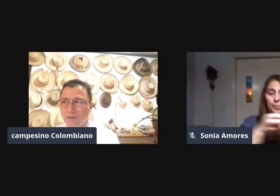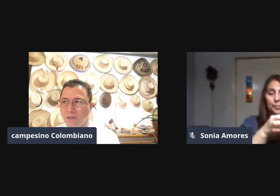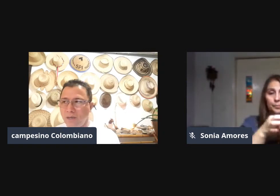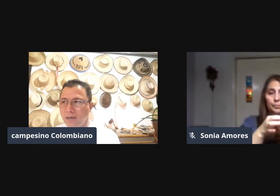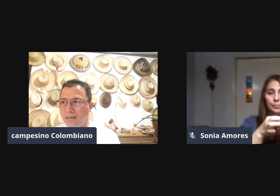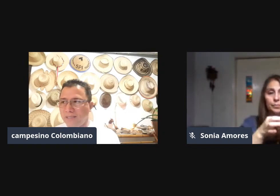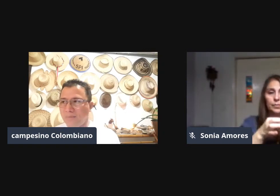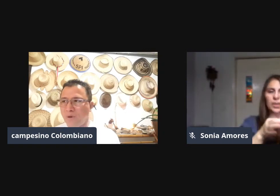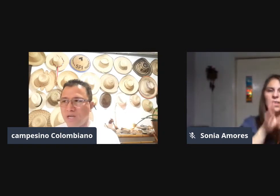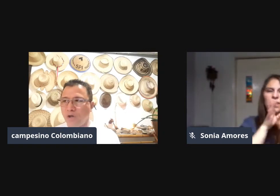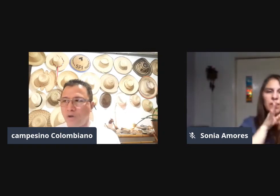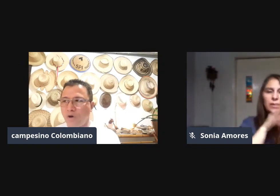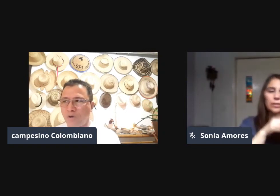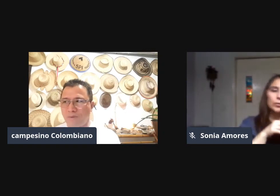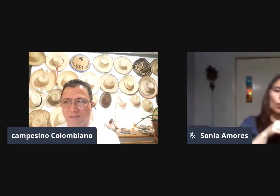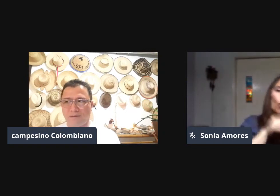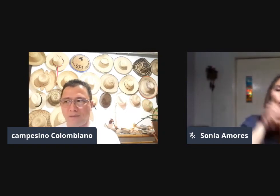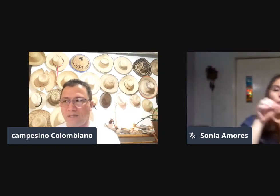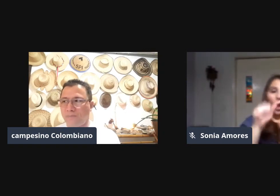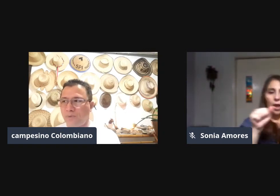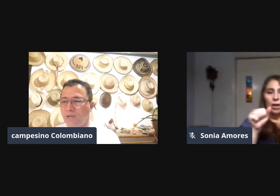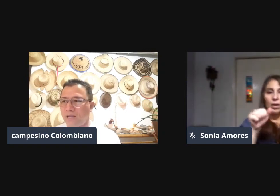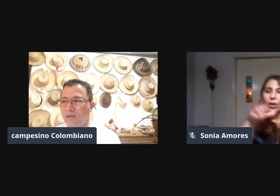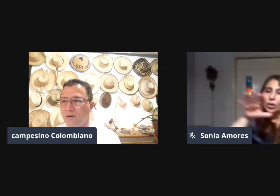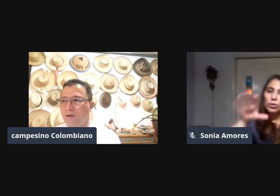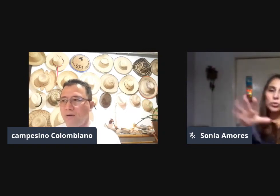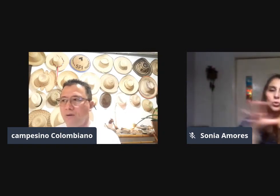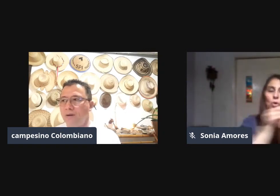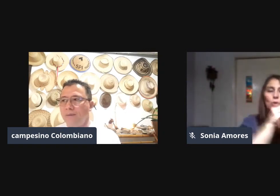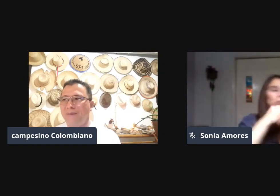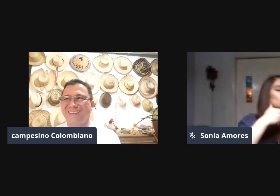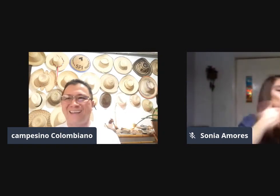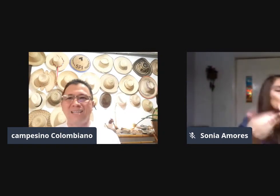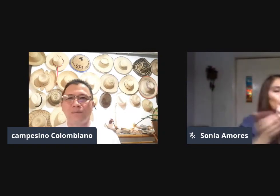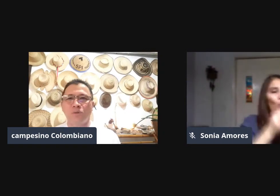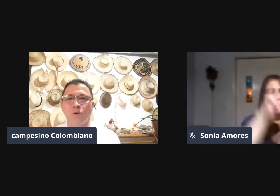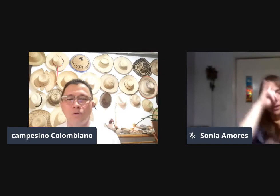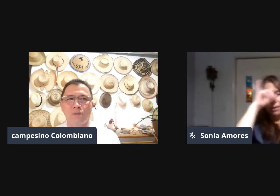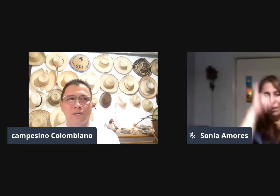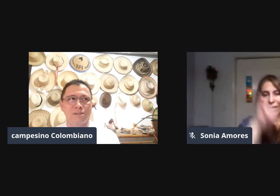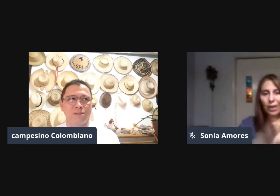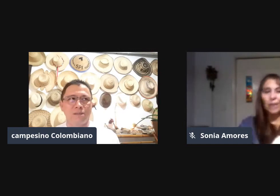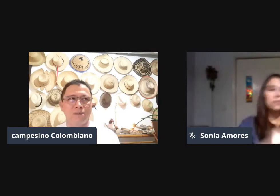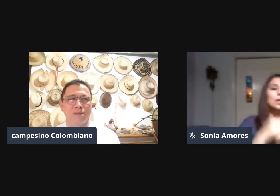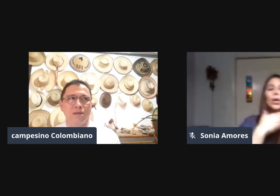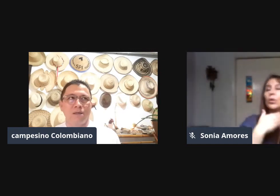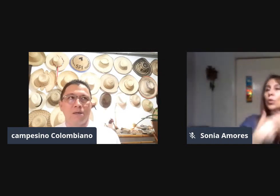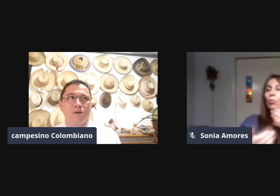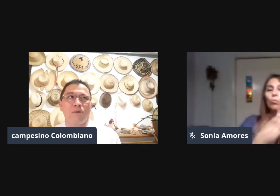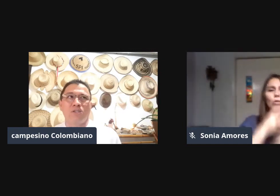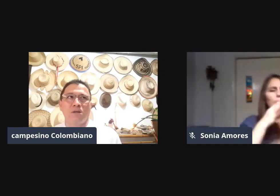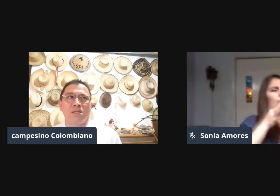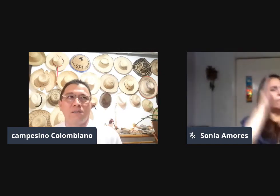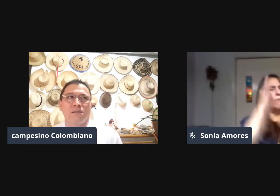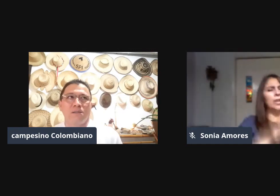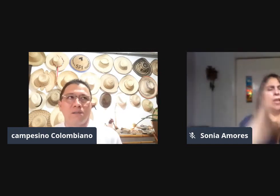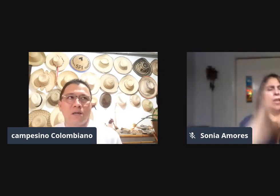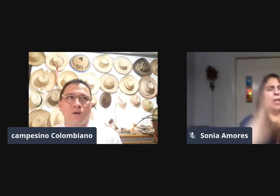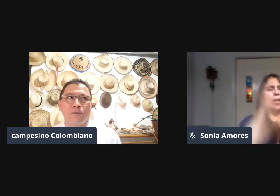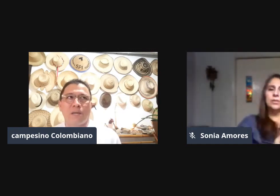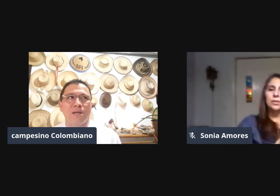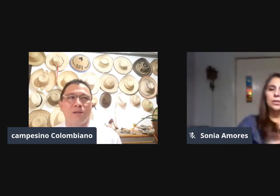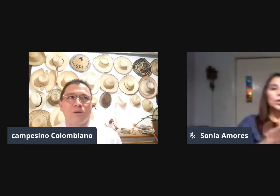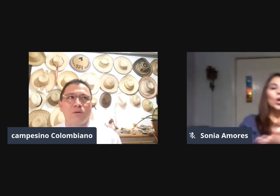todos, anteponiendo dogmas, anteponiendo verdades absolutas, cuestiones